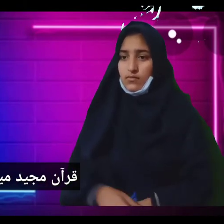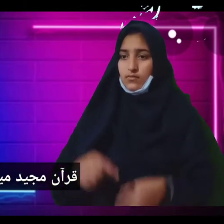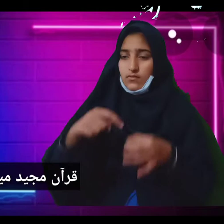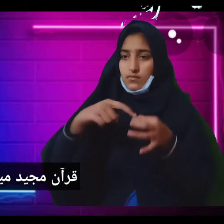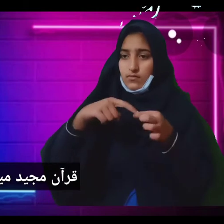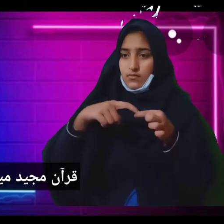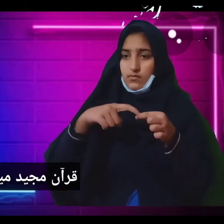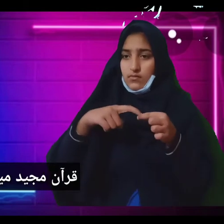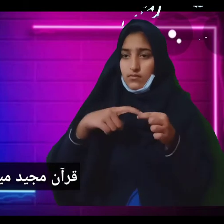कुरान मजीद